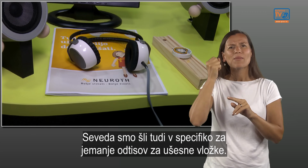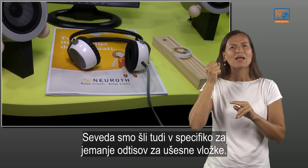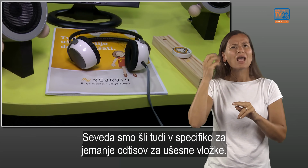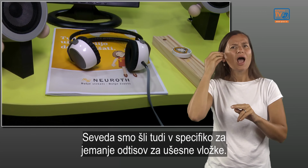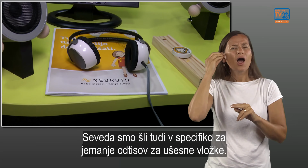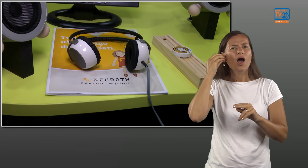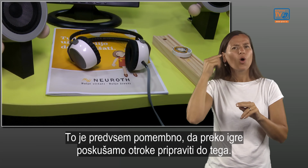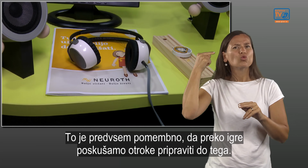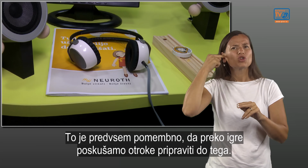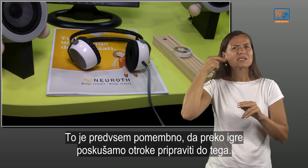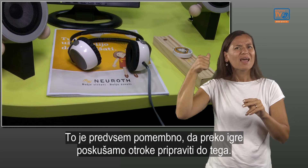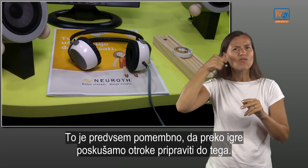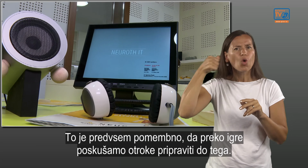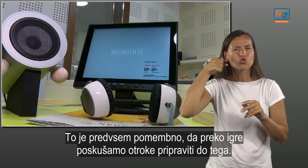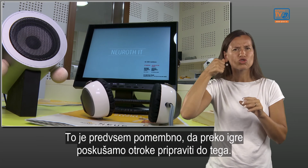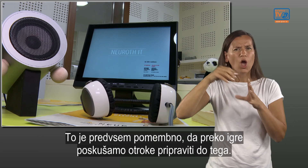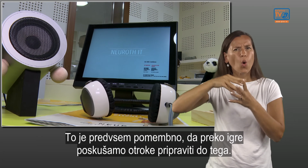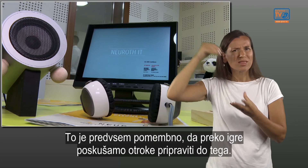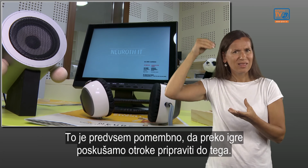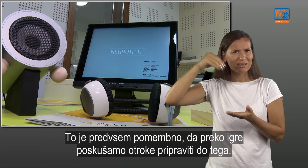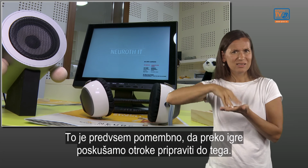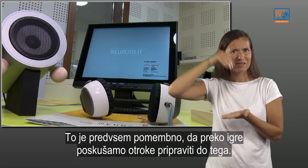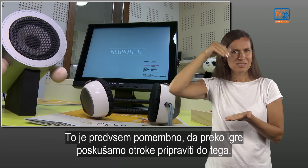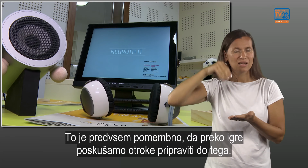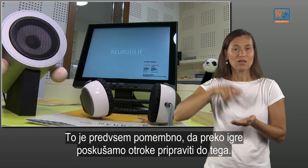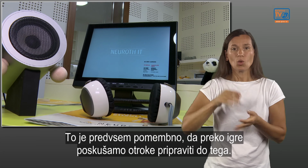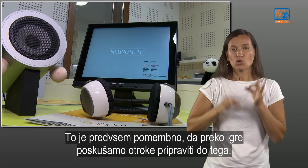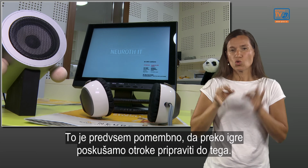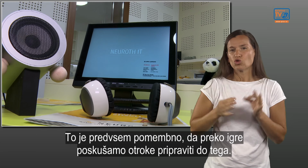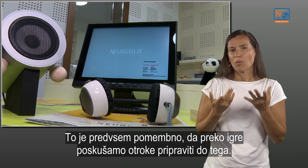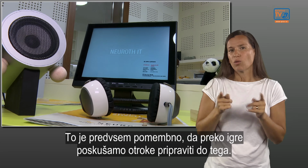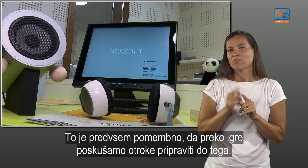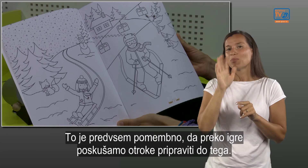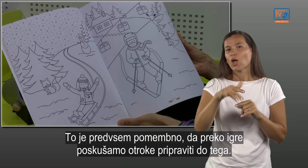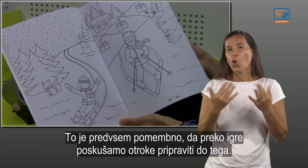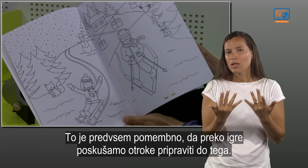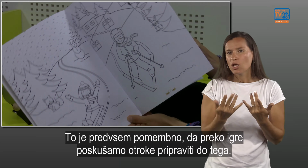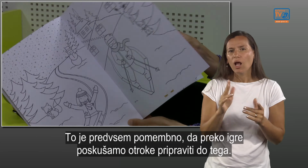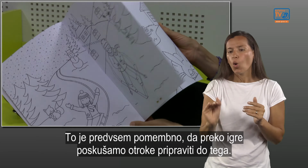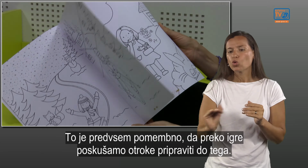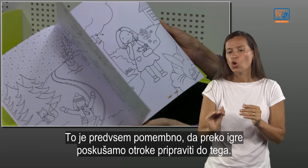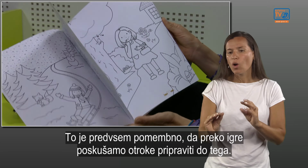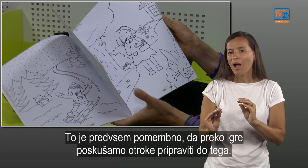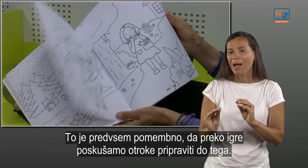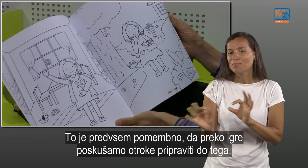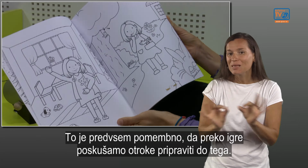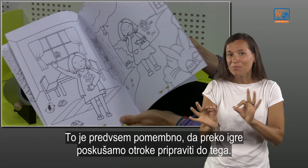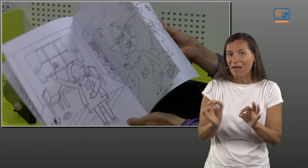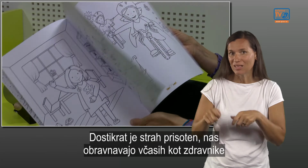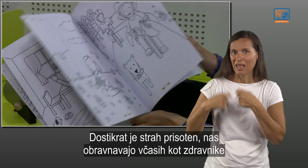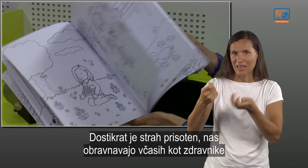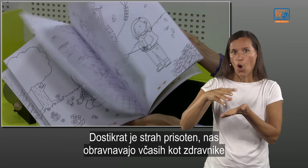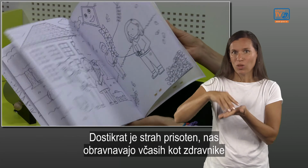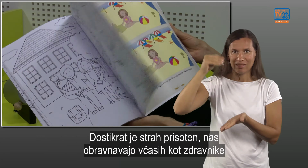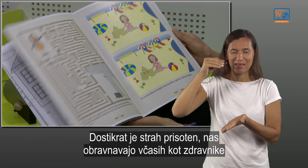vložke. To je pa predvsem pomembno, da tudi malo poskušamo preko igre, kako otroka v to pripraviti, ker